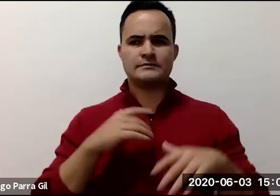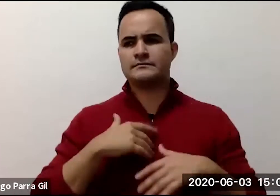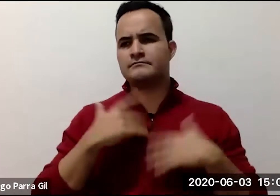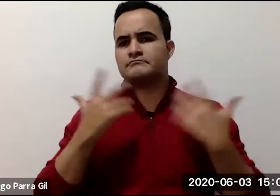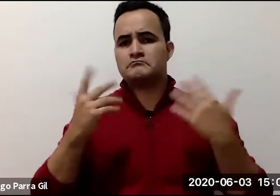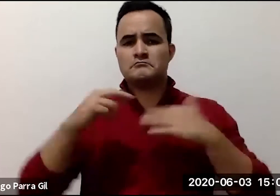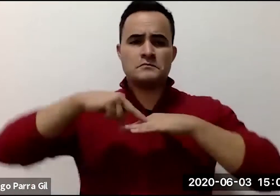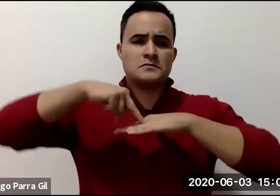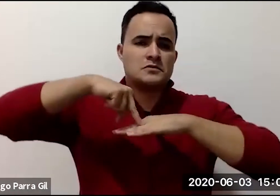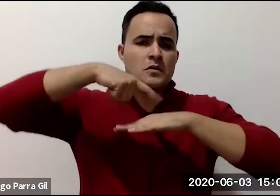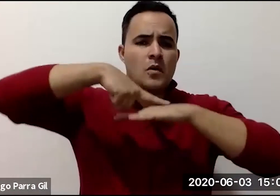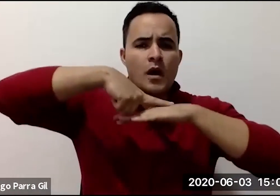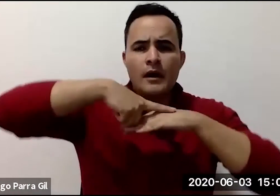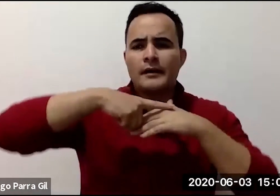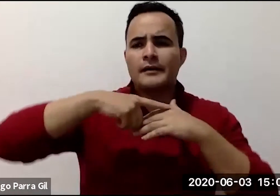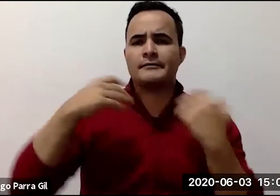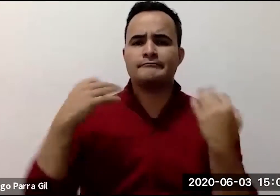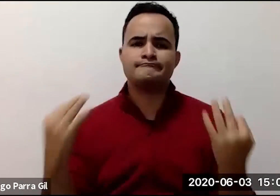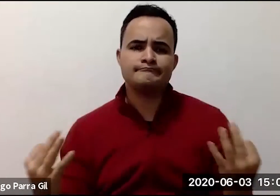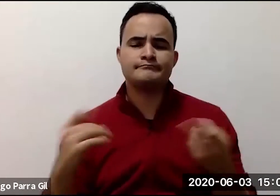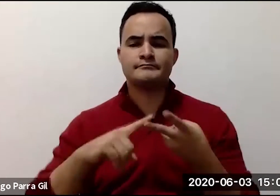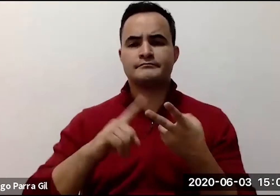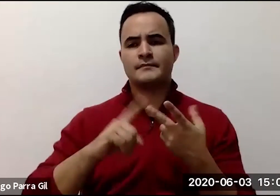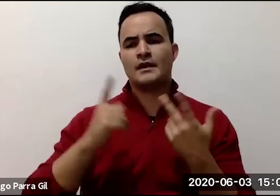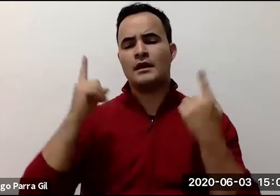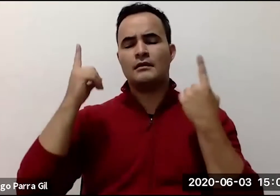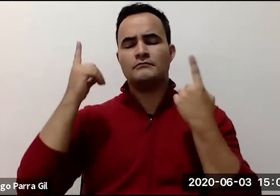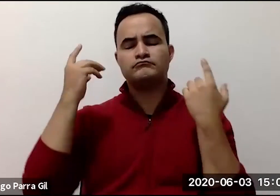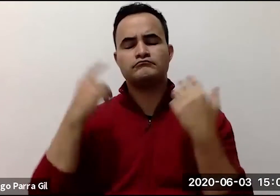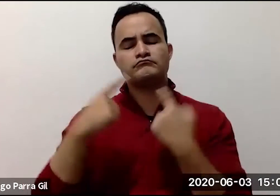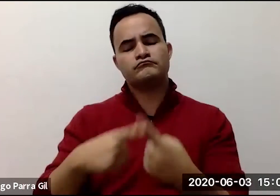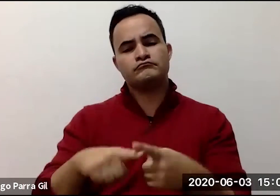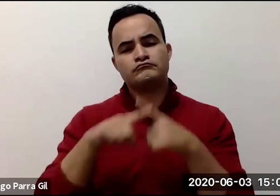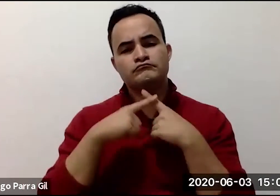la pintura, el tejido, la meditación, pero también